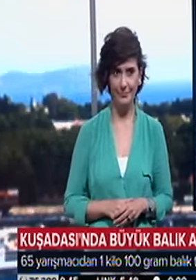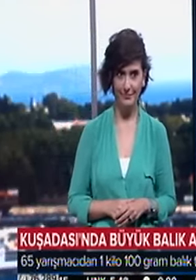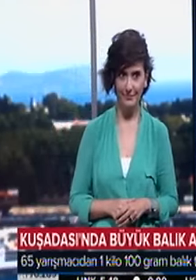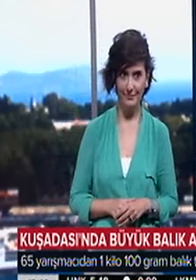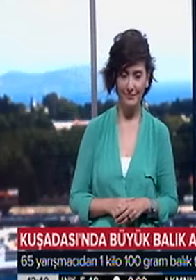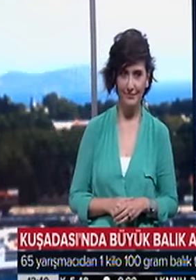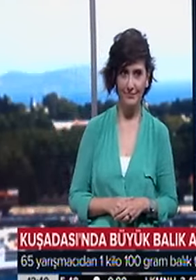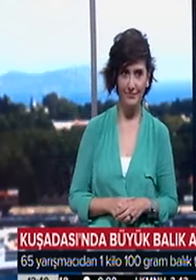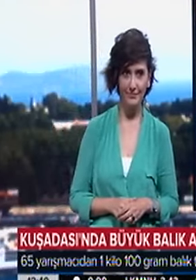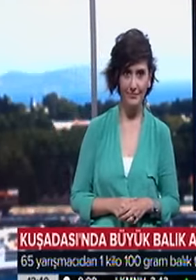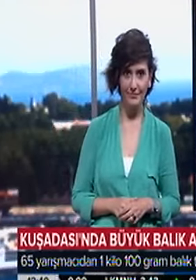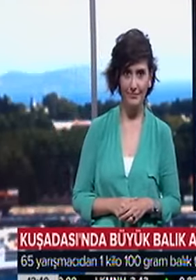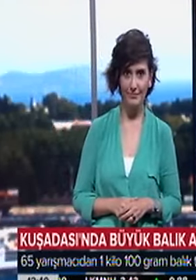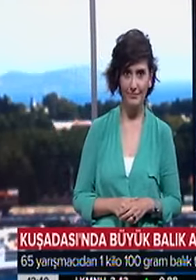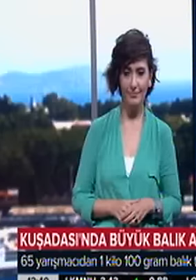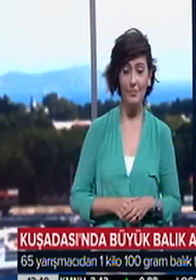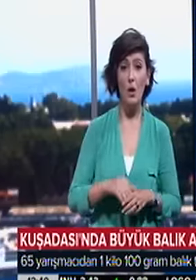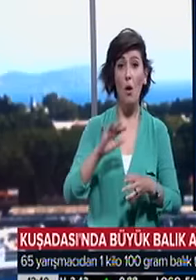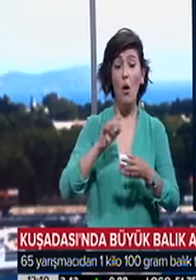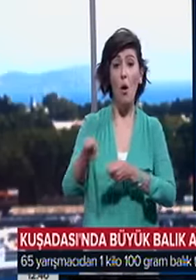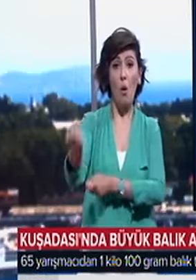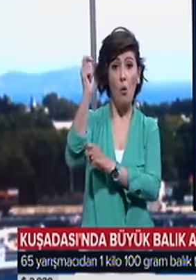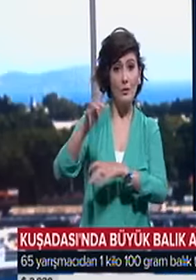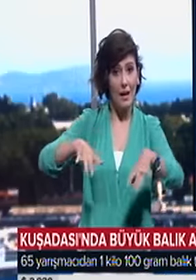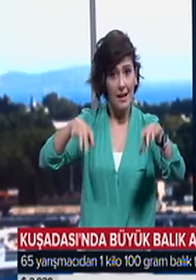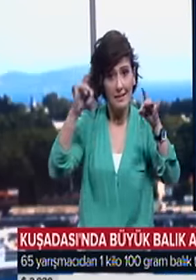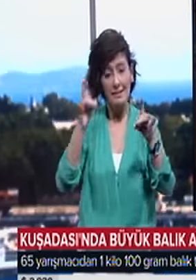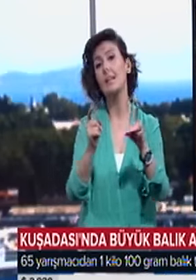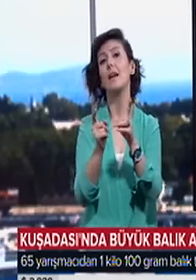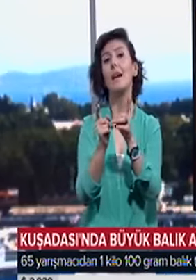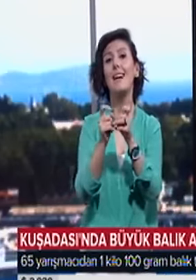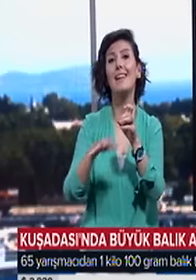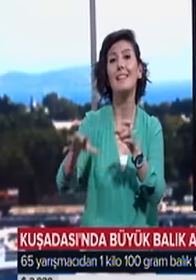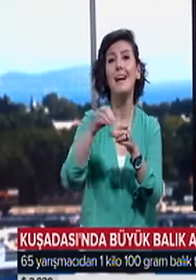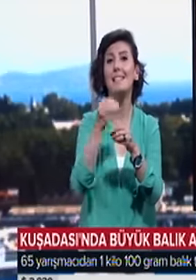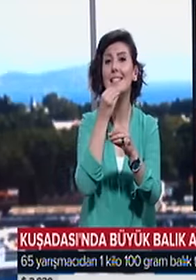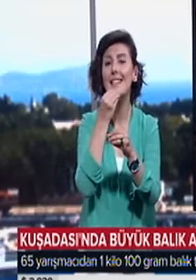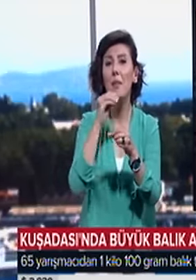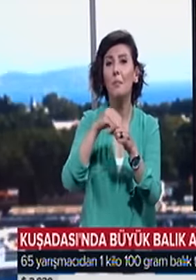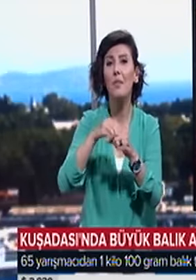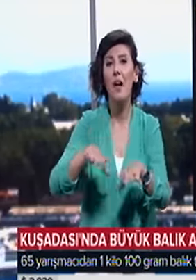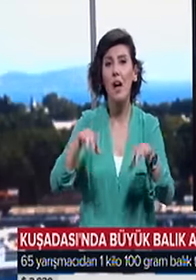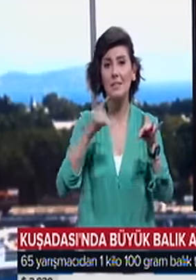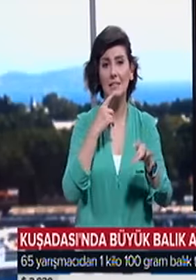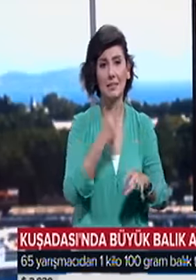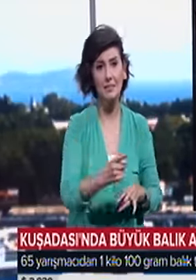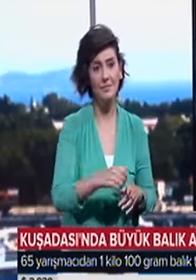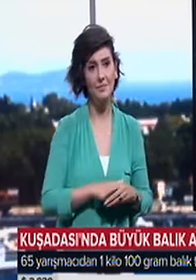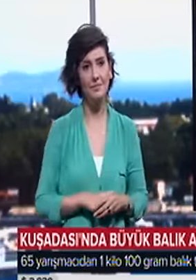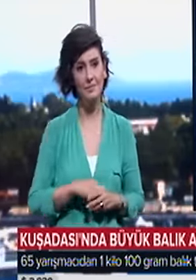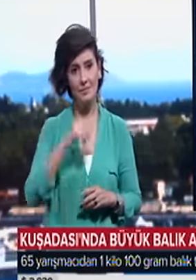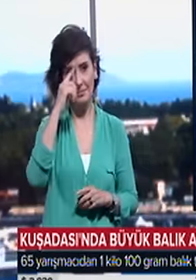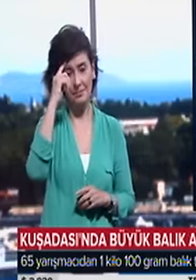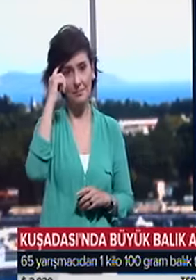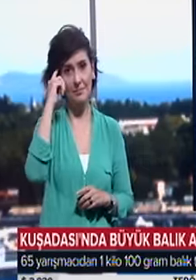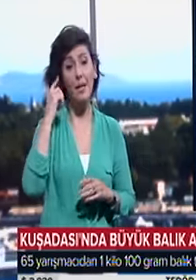Çok güzel. Bravo. Oltalar hazır, karides yemler kovada. Kafalarında dikenli, kendilerini korumak için dikenleri